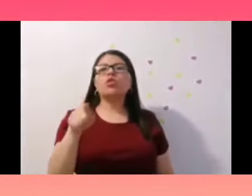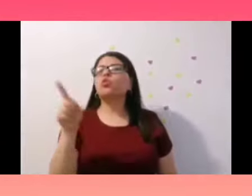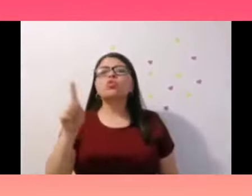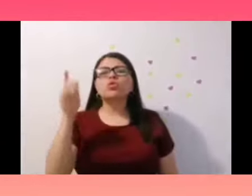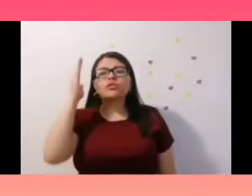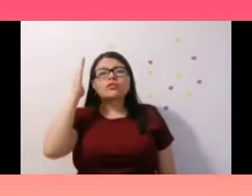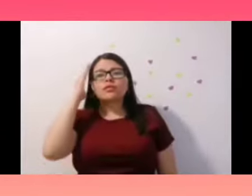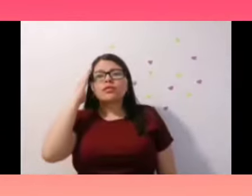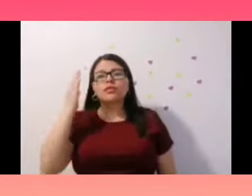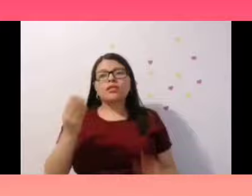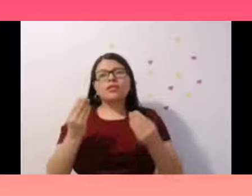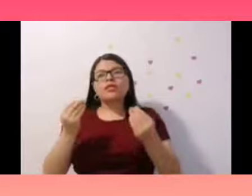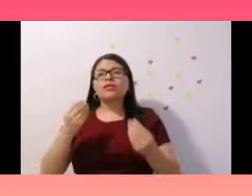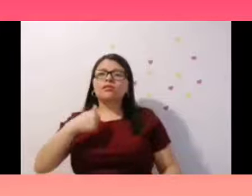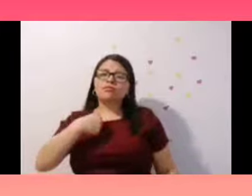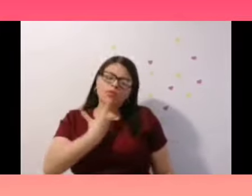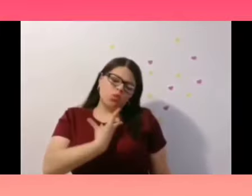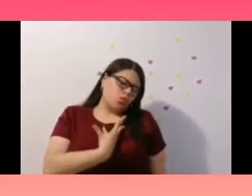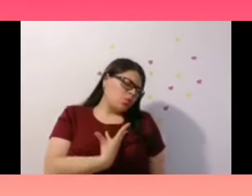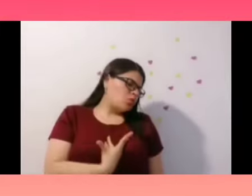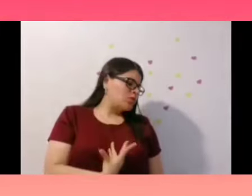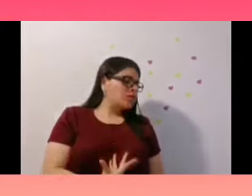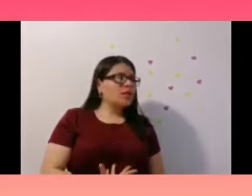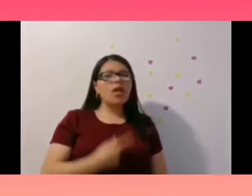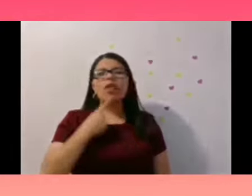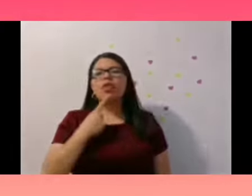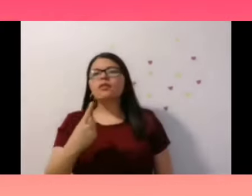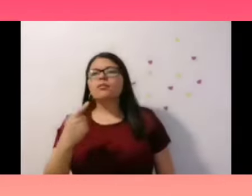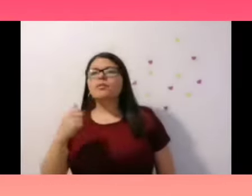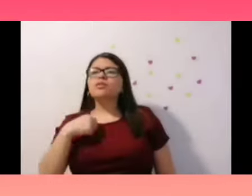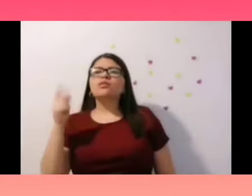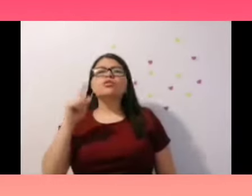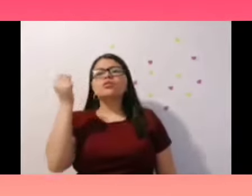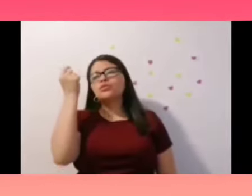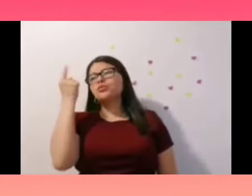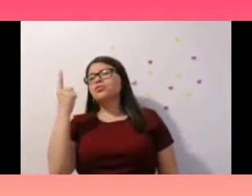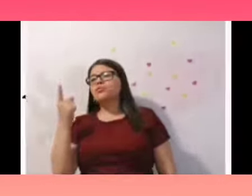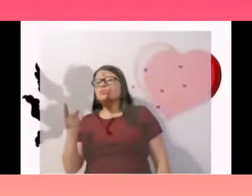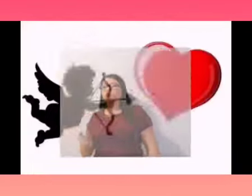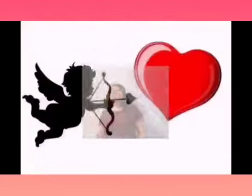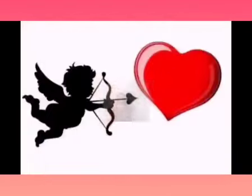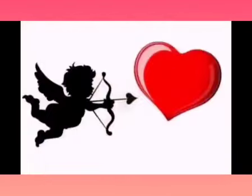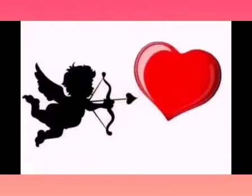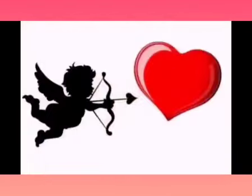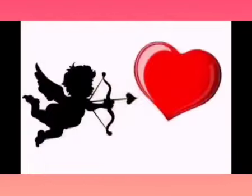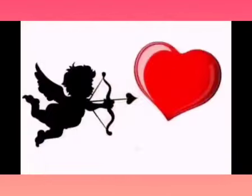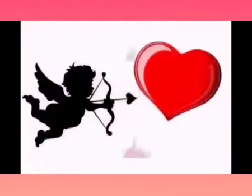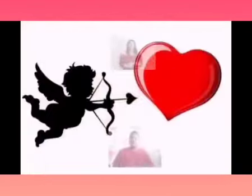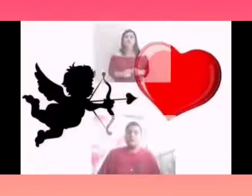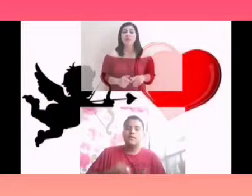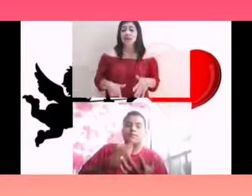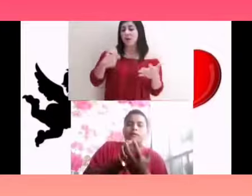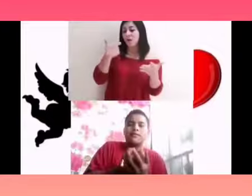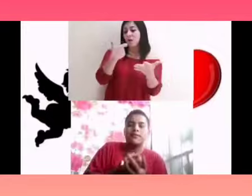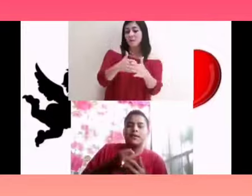No sabes todo lo que he sufrido, dime si es un malentendido Me compré ya la casa grande como dice la